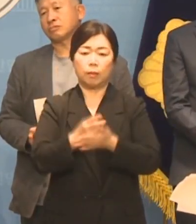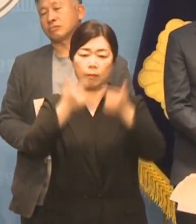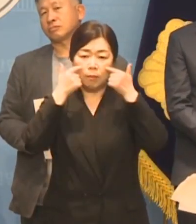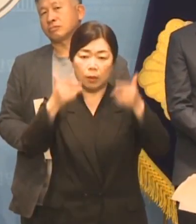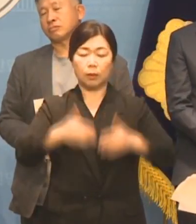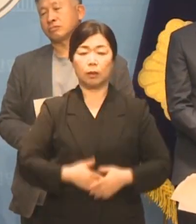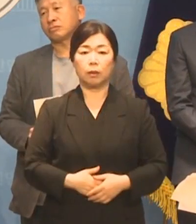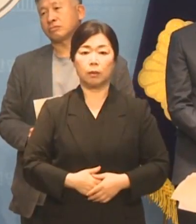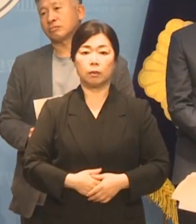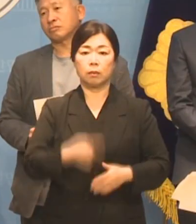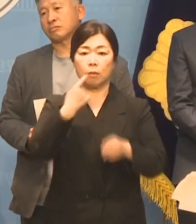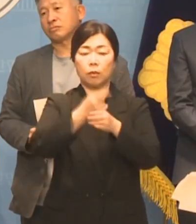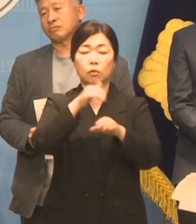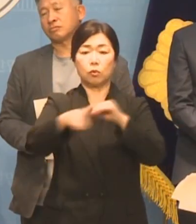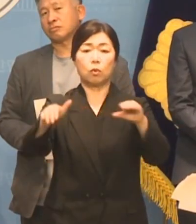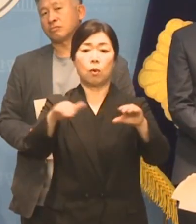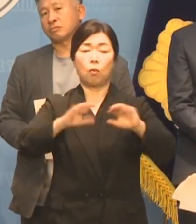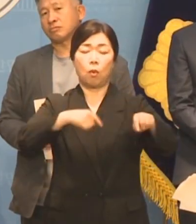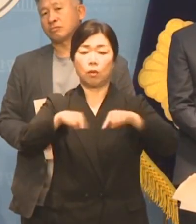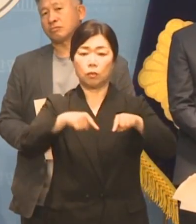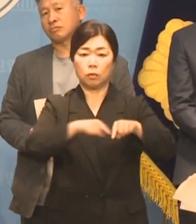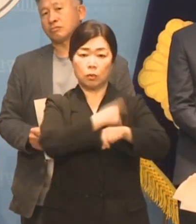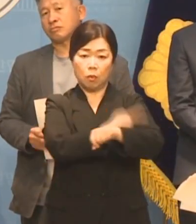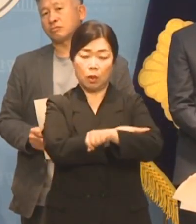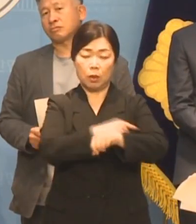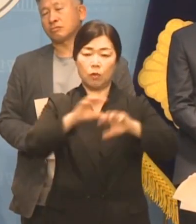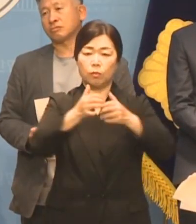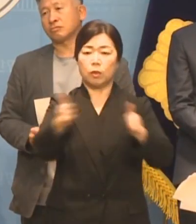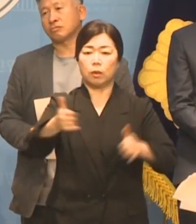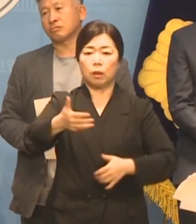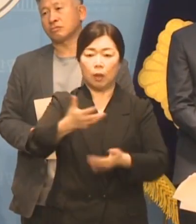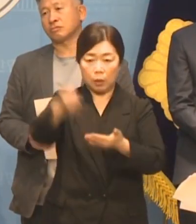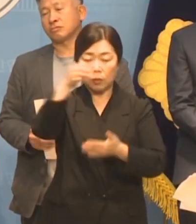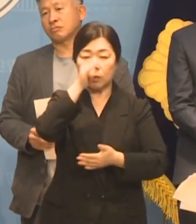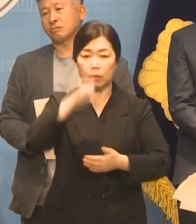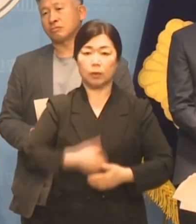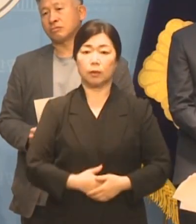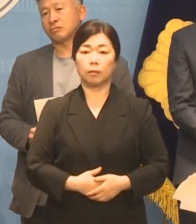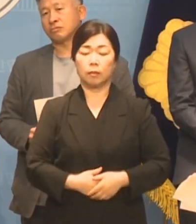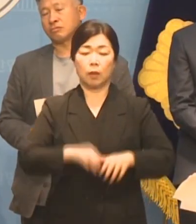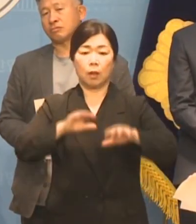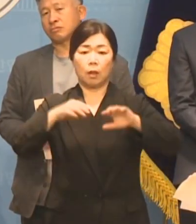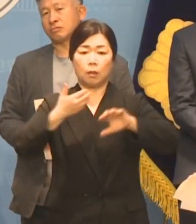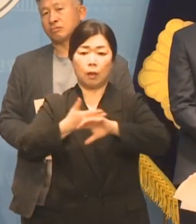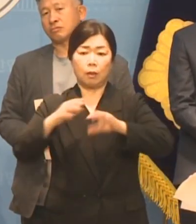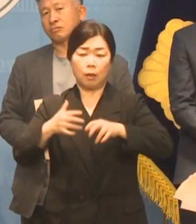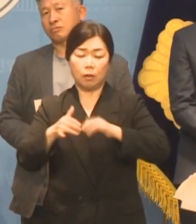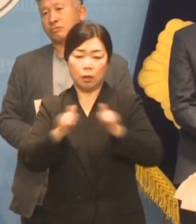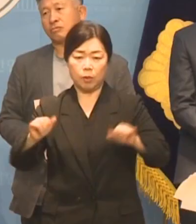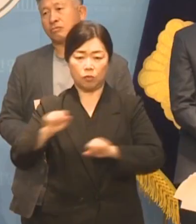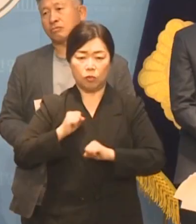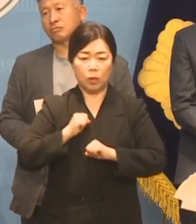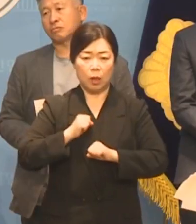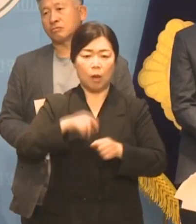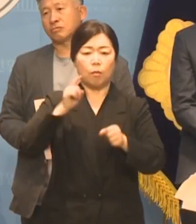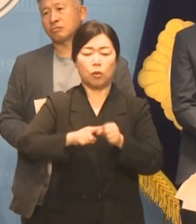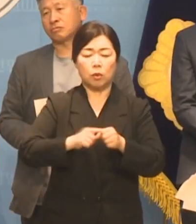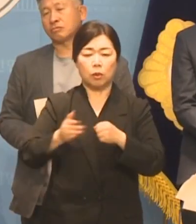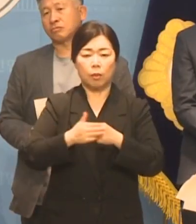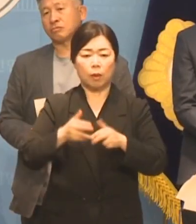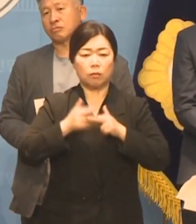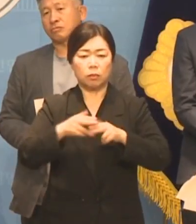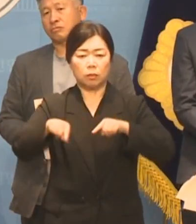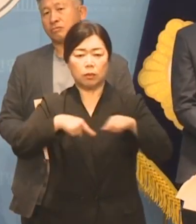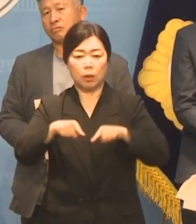대한민국은 민주공화국이고 주권은 국민에게 있습니다. 외세의 군사 전략이 아니라 오직 이 땅의